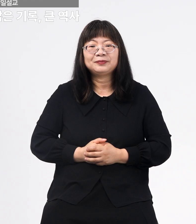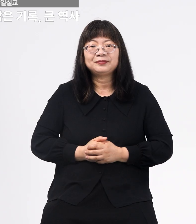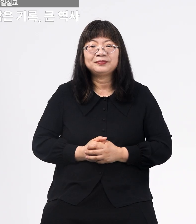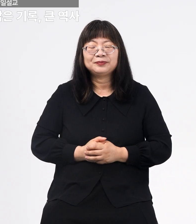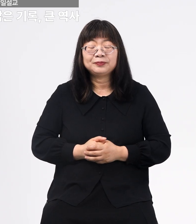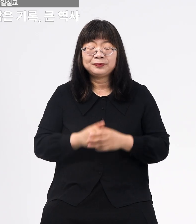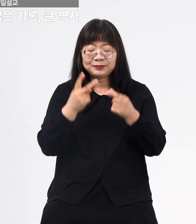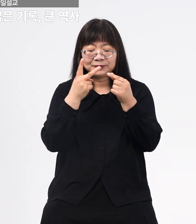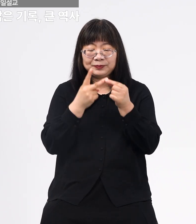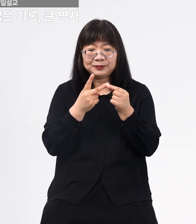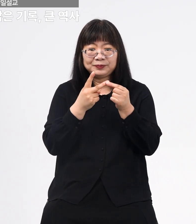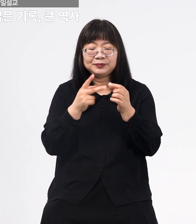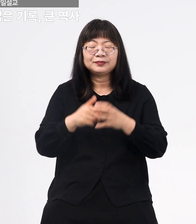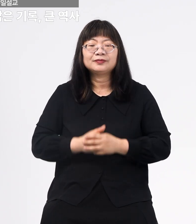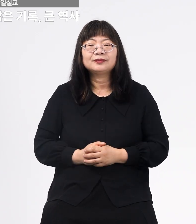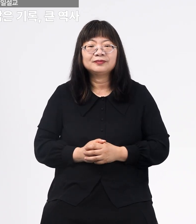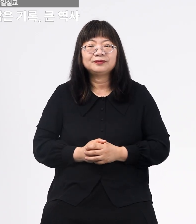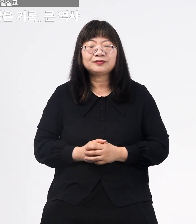두 번째는